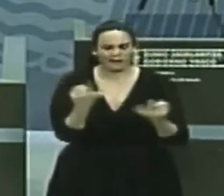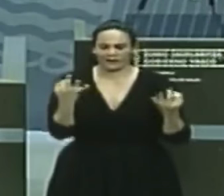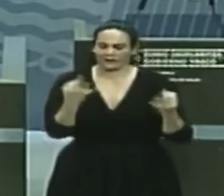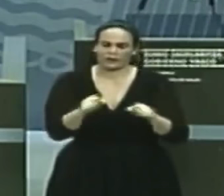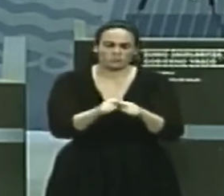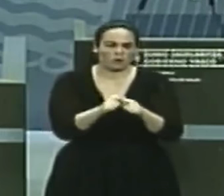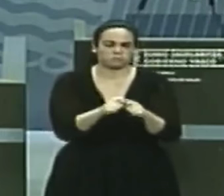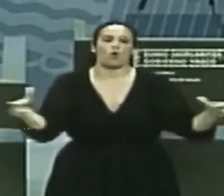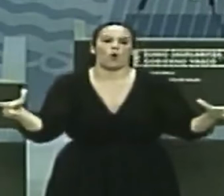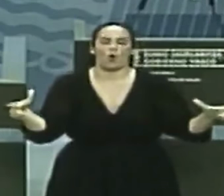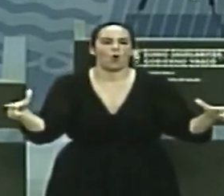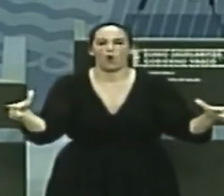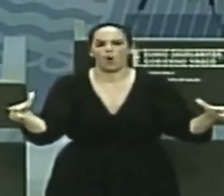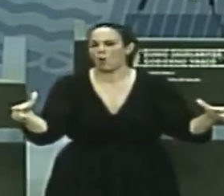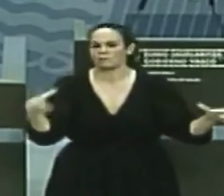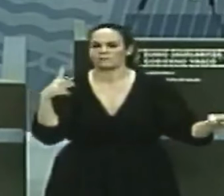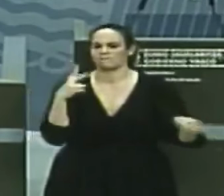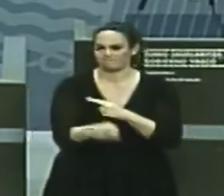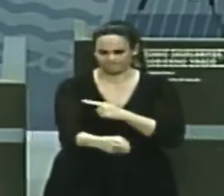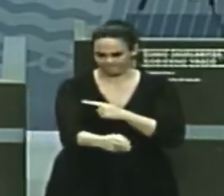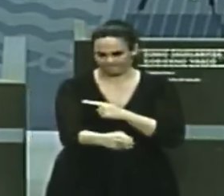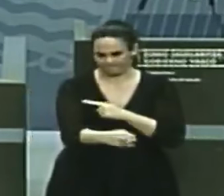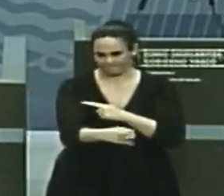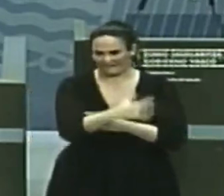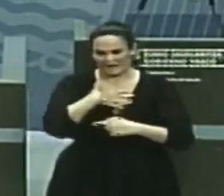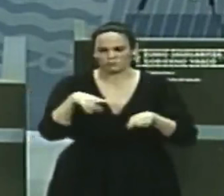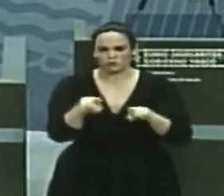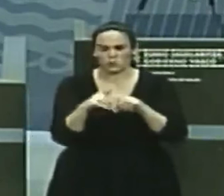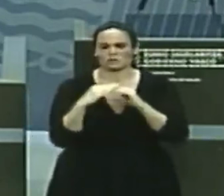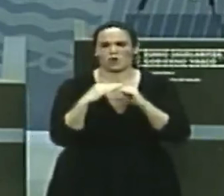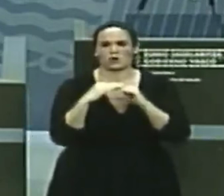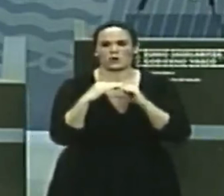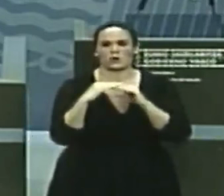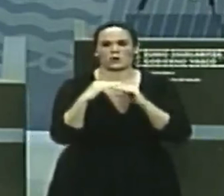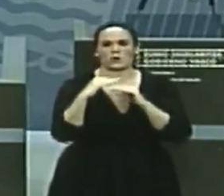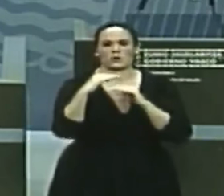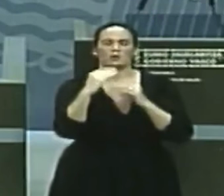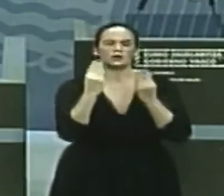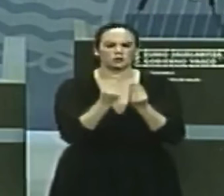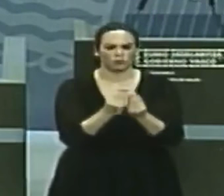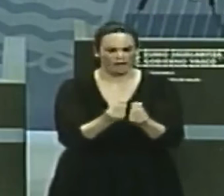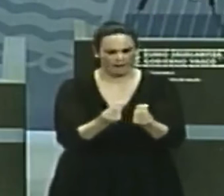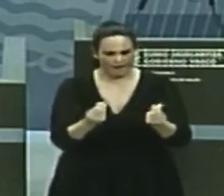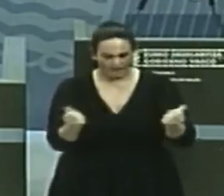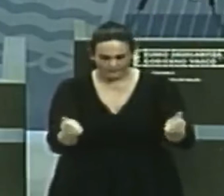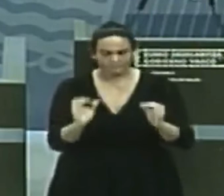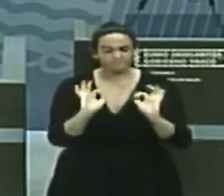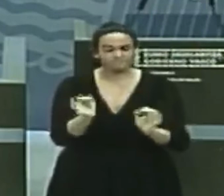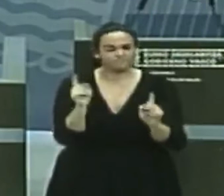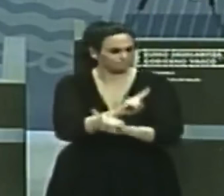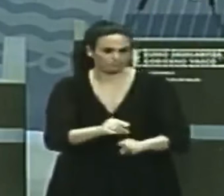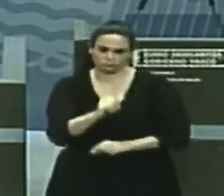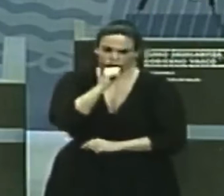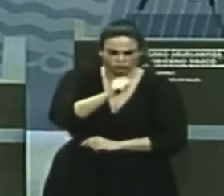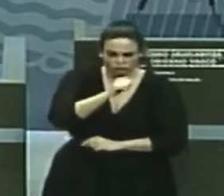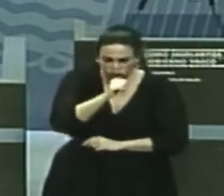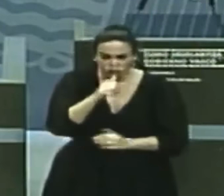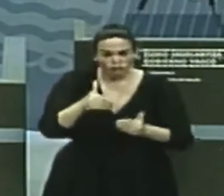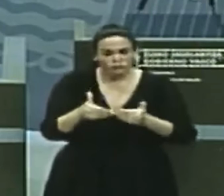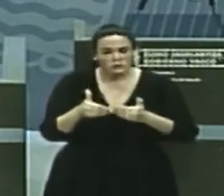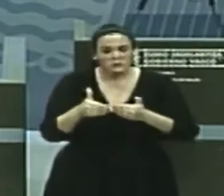esta situación de meseta que es la que la que estamos buscando en este sentido es fundamental y no lo oculto que a lo largo de los próximos días tendremos